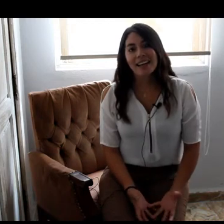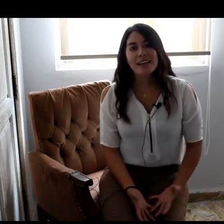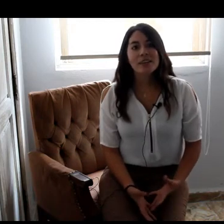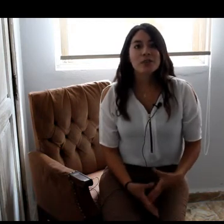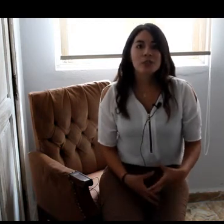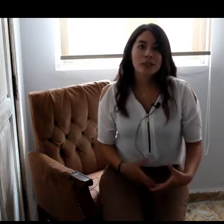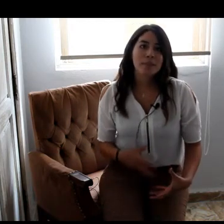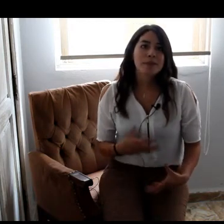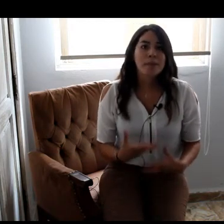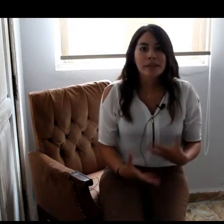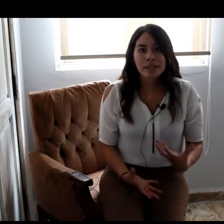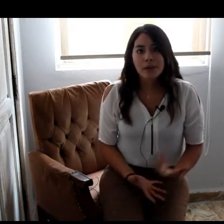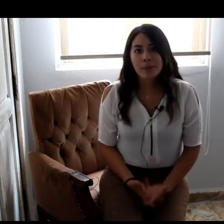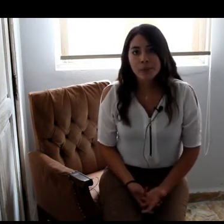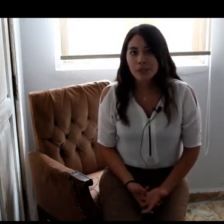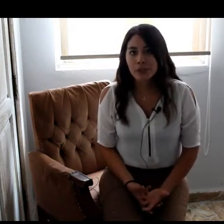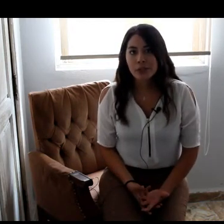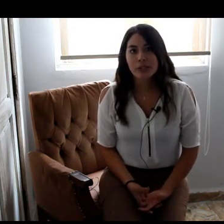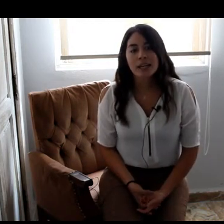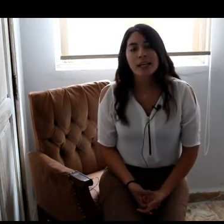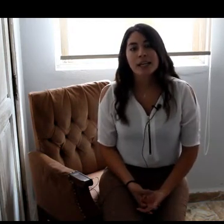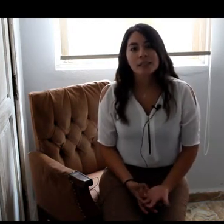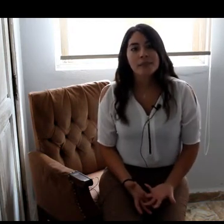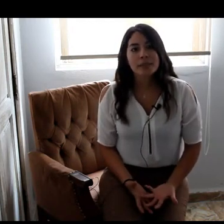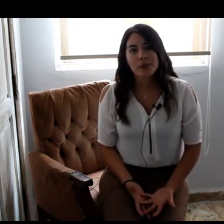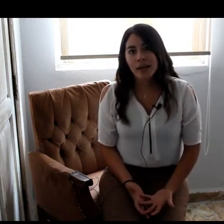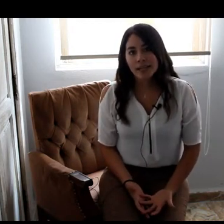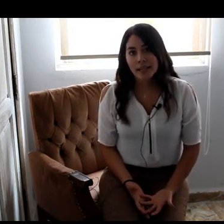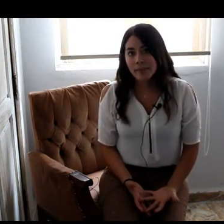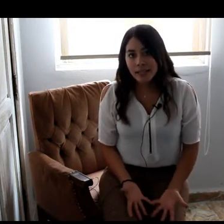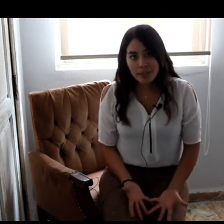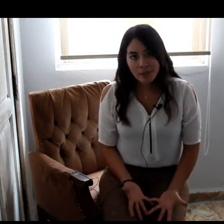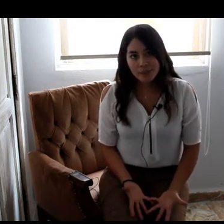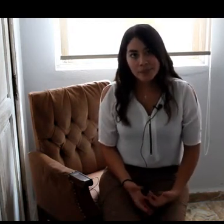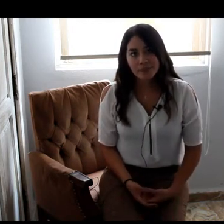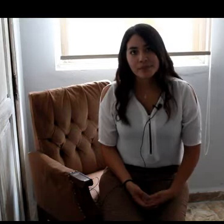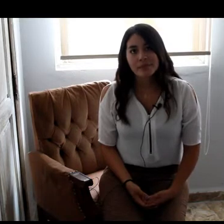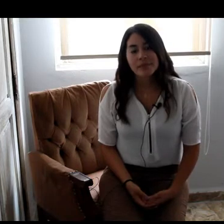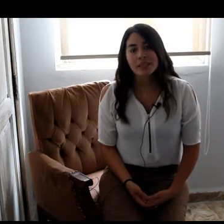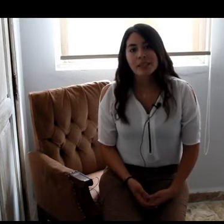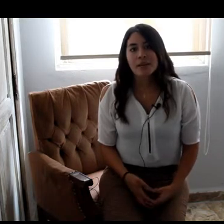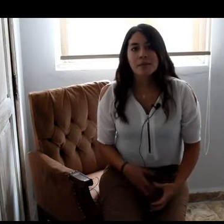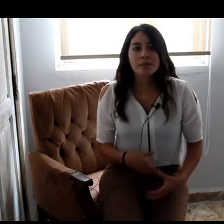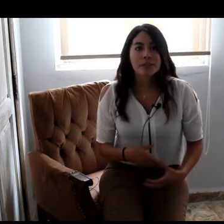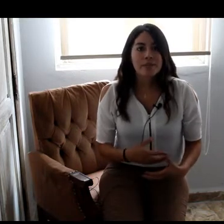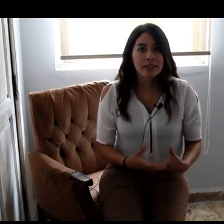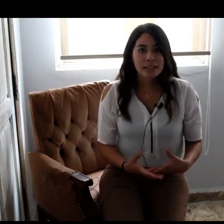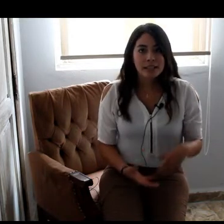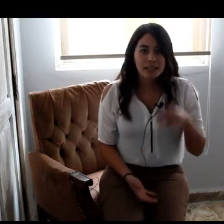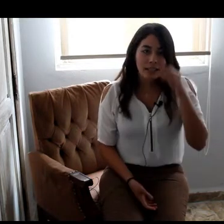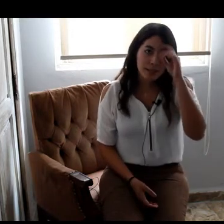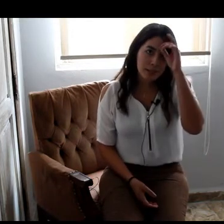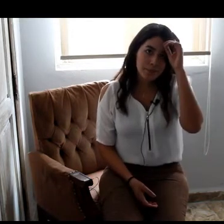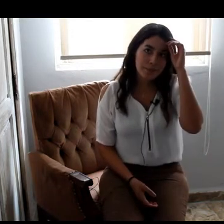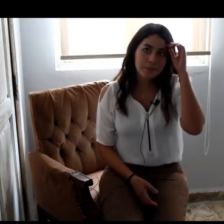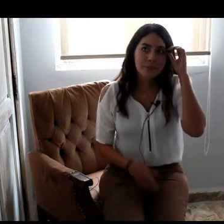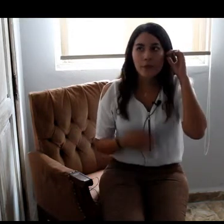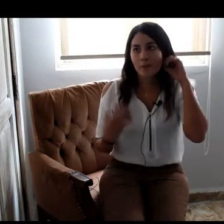nos empezó a platicar un poquito respecto a que en México tenemos diferentes formas,